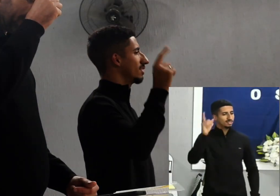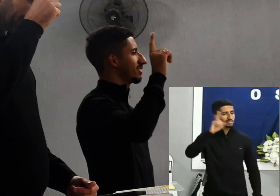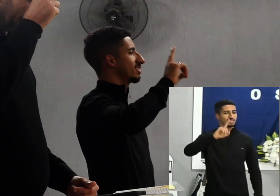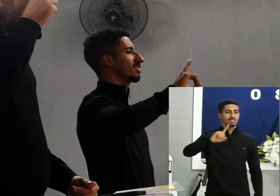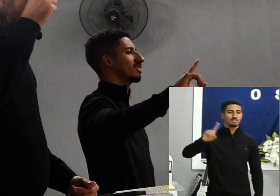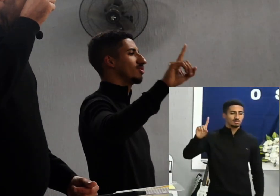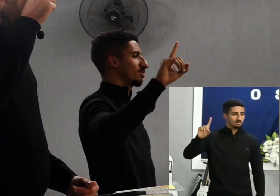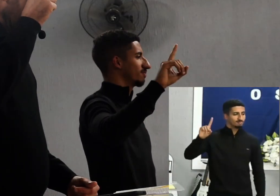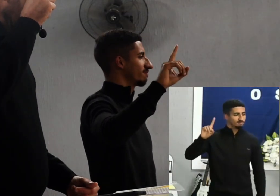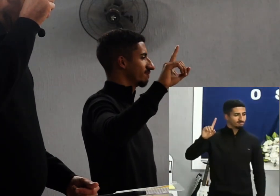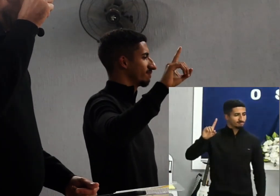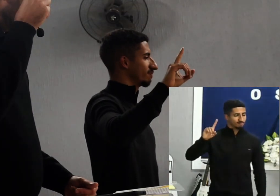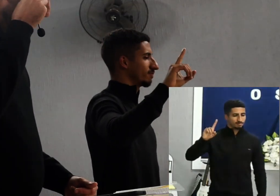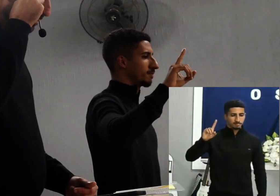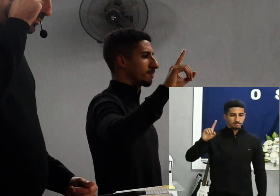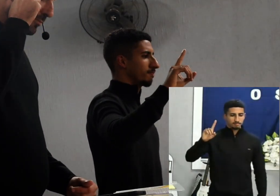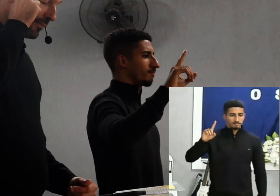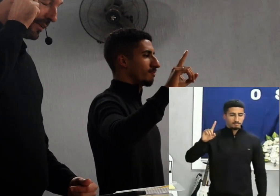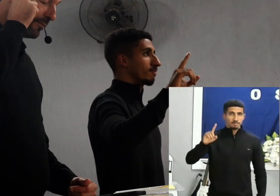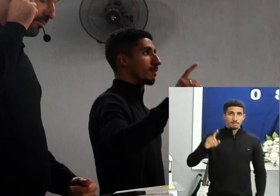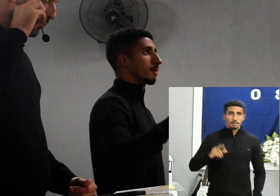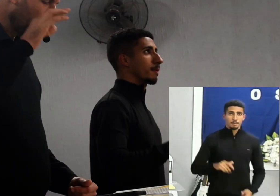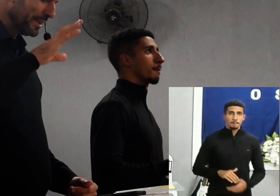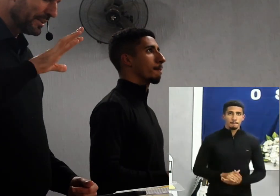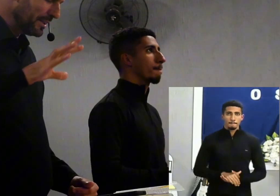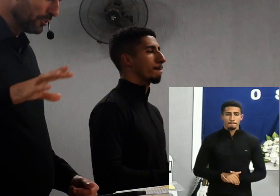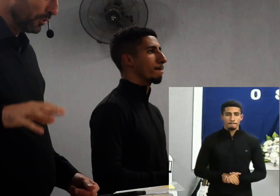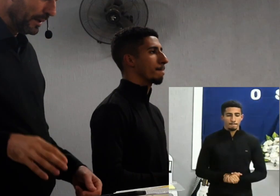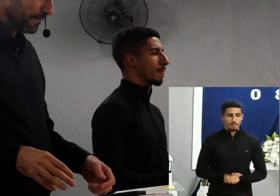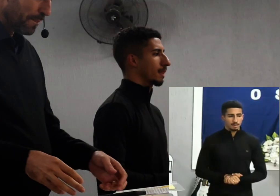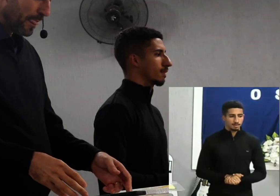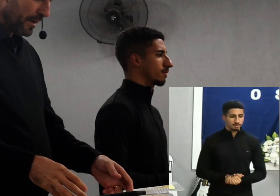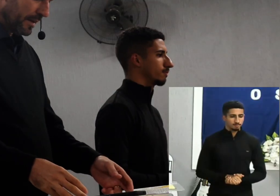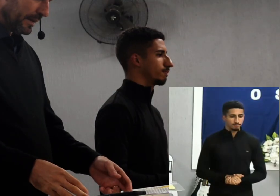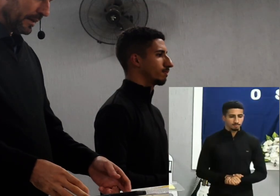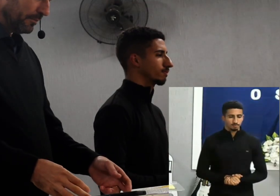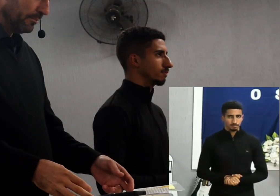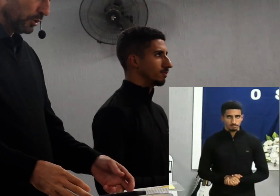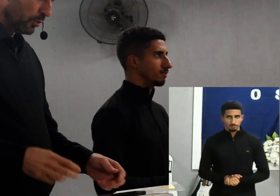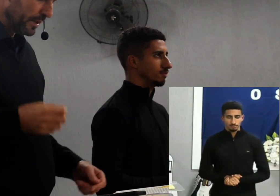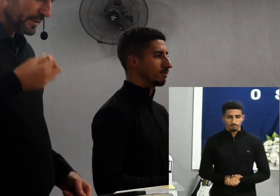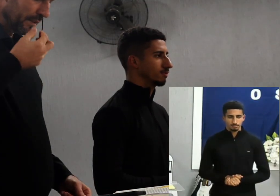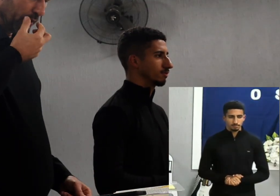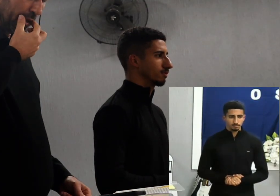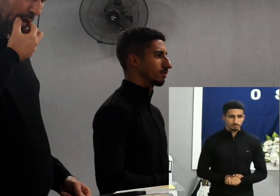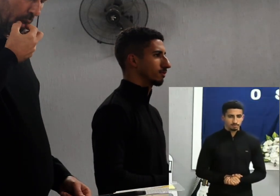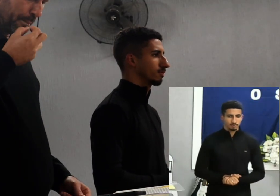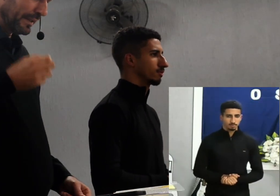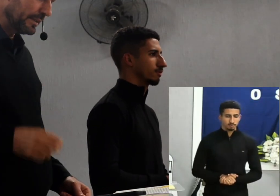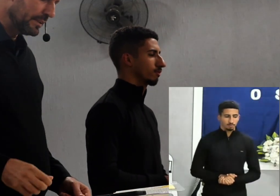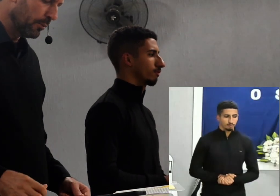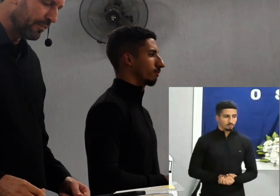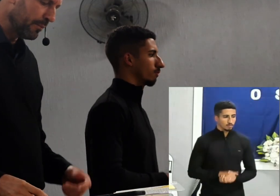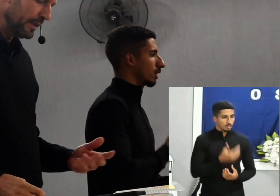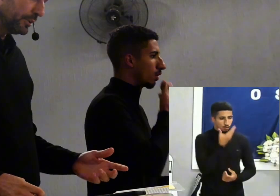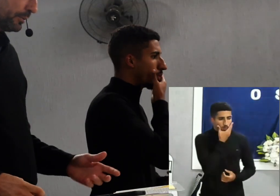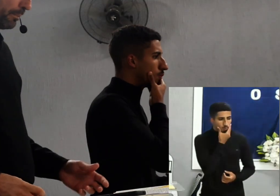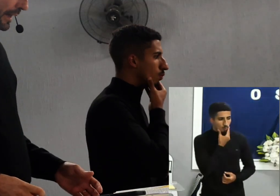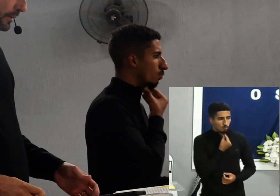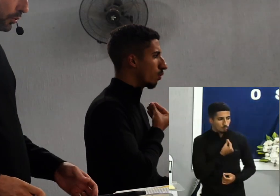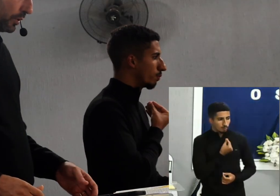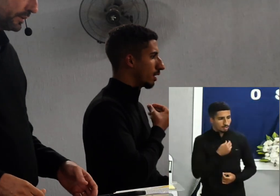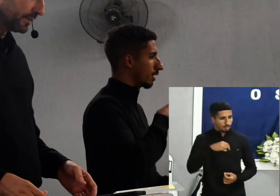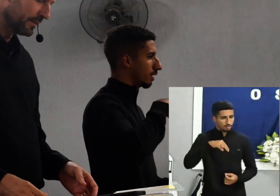Queridos, Nietzsche, conhecido, não é? Muito conhecido, ele pertencia a uma família